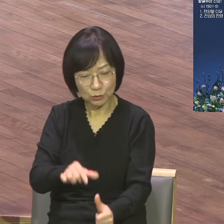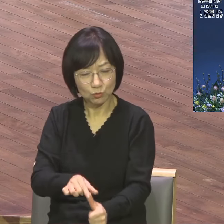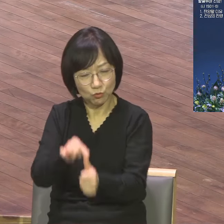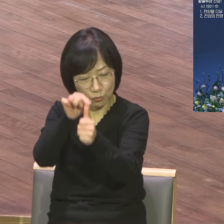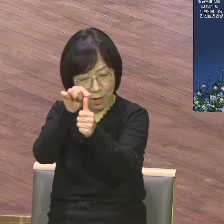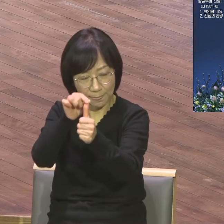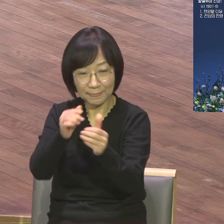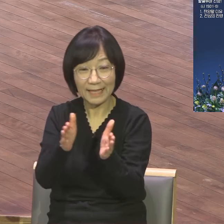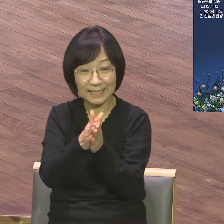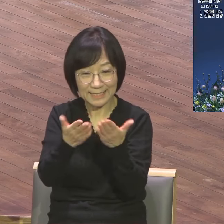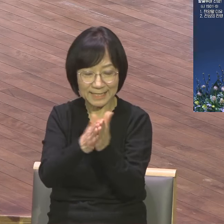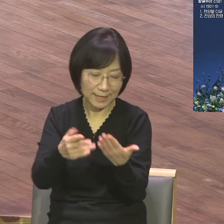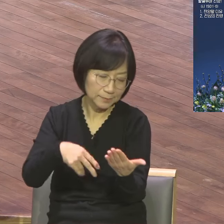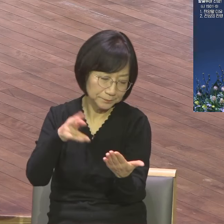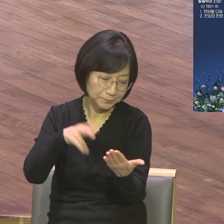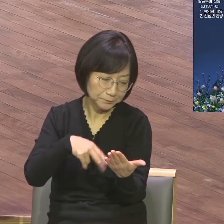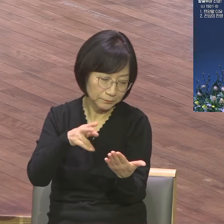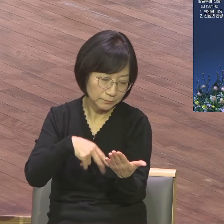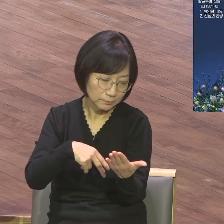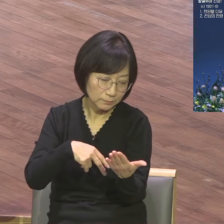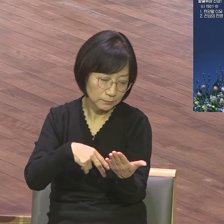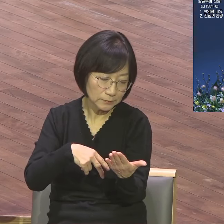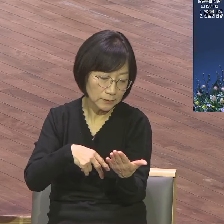그때 이 구원의 감격을